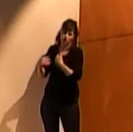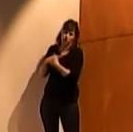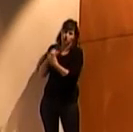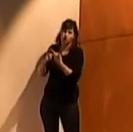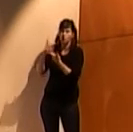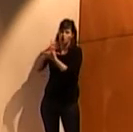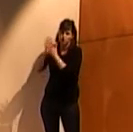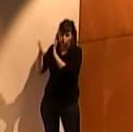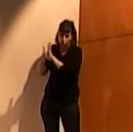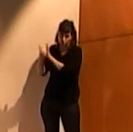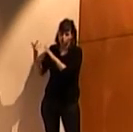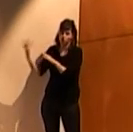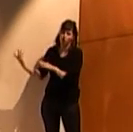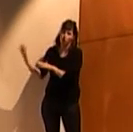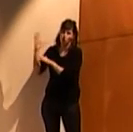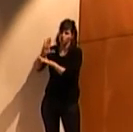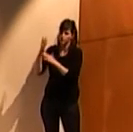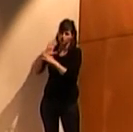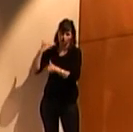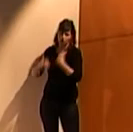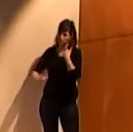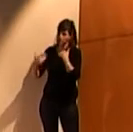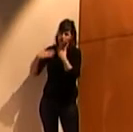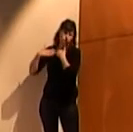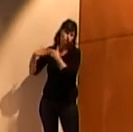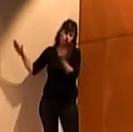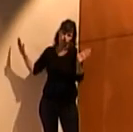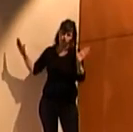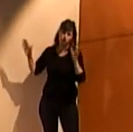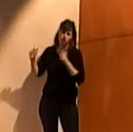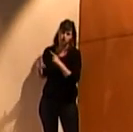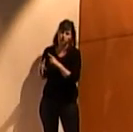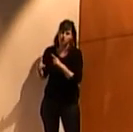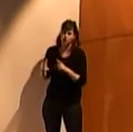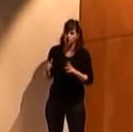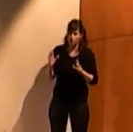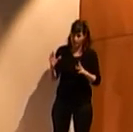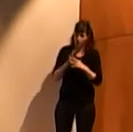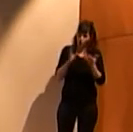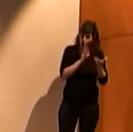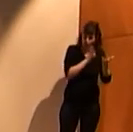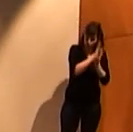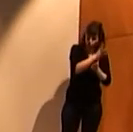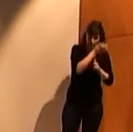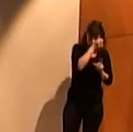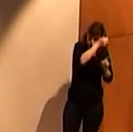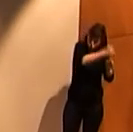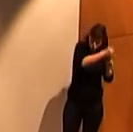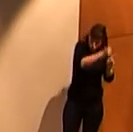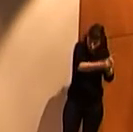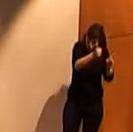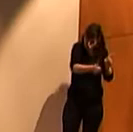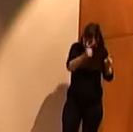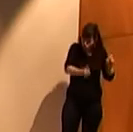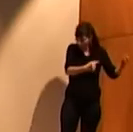nombre d'associations qui représentent tous les types de handicap et chaque projet est scruté et passé